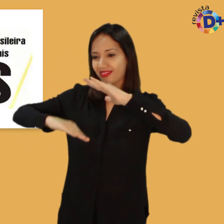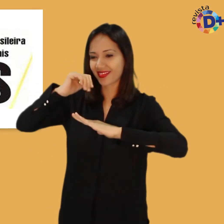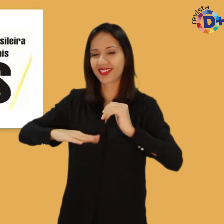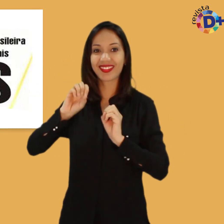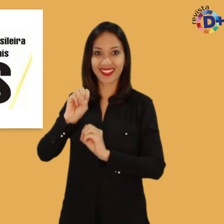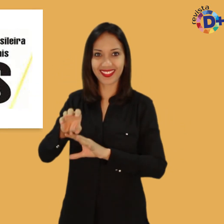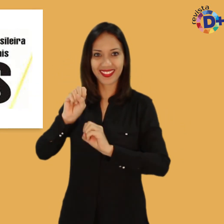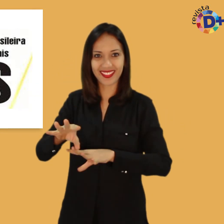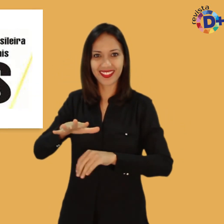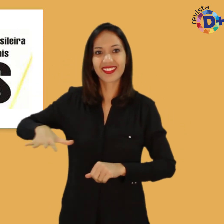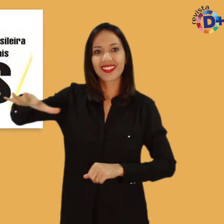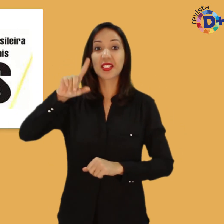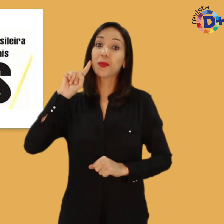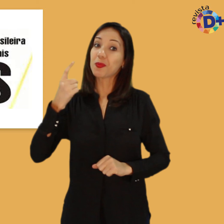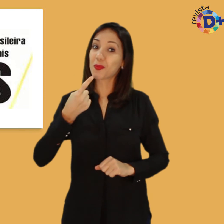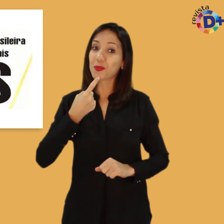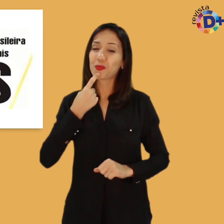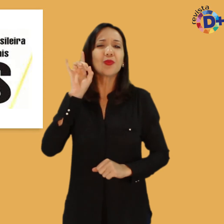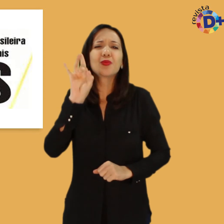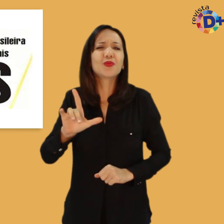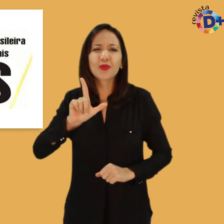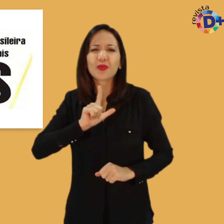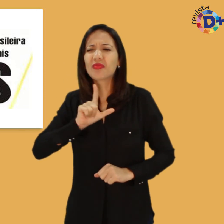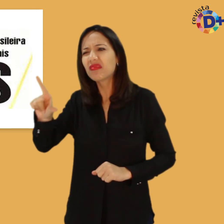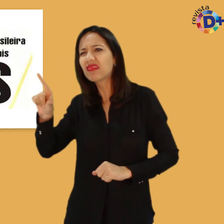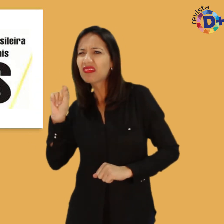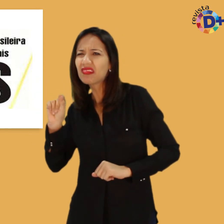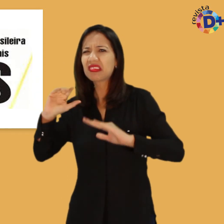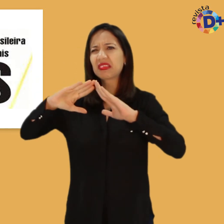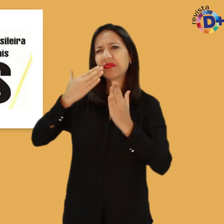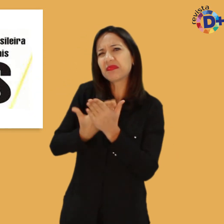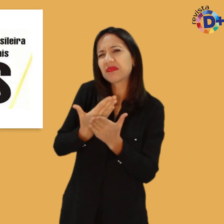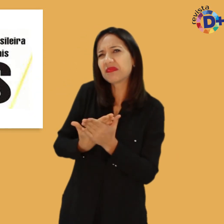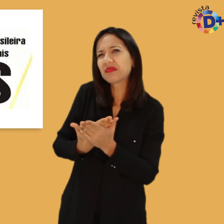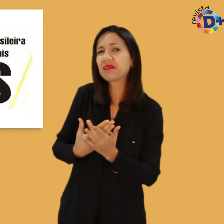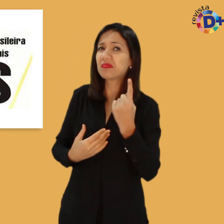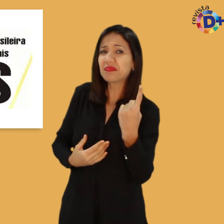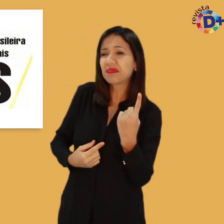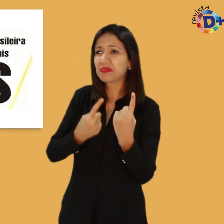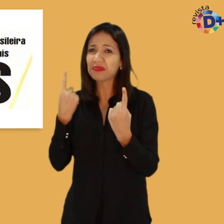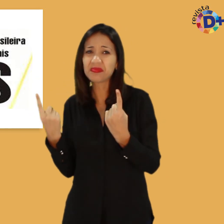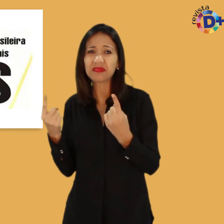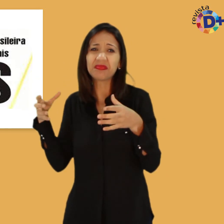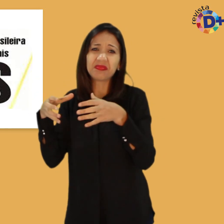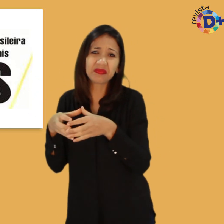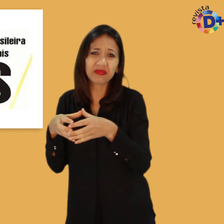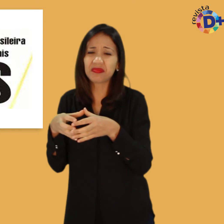práticas educacionais para os surdos não é uma questão de escolha da escola ou de um ou outro grupo.